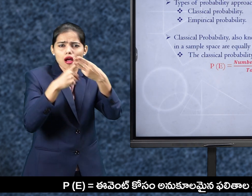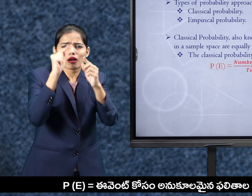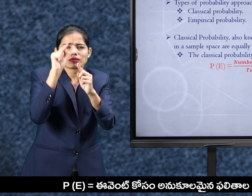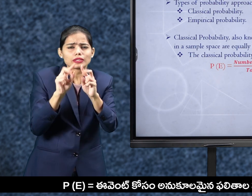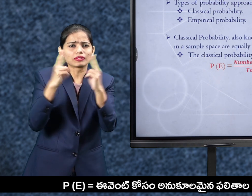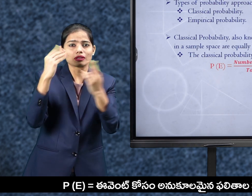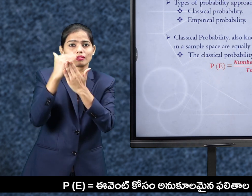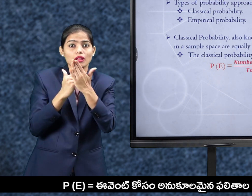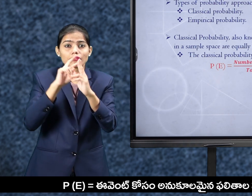సంఖ్య.